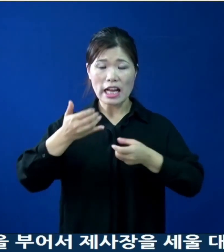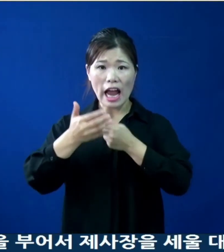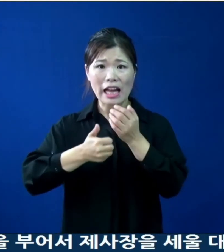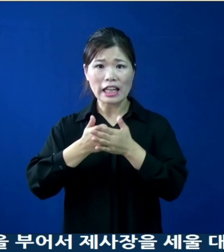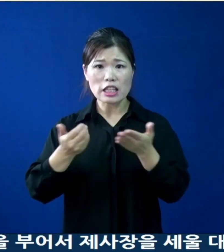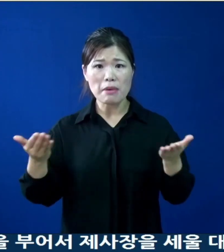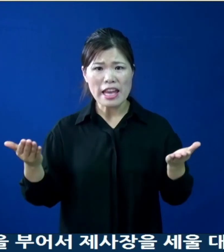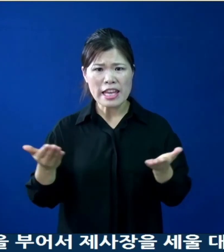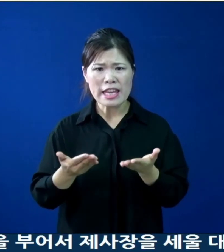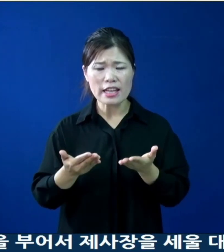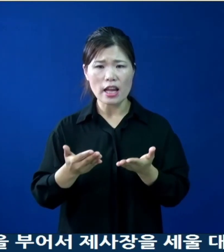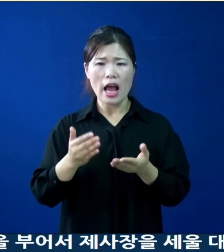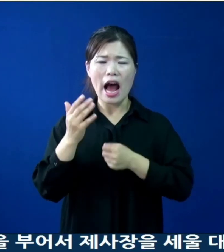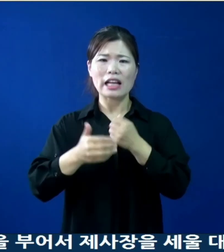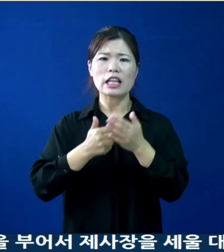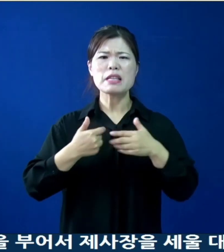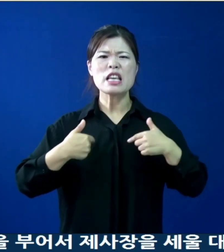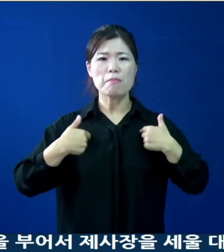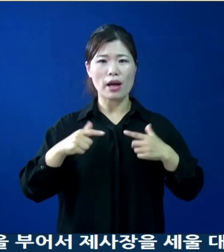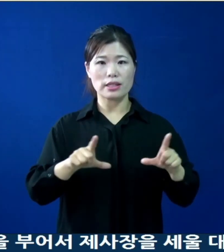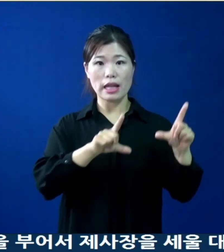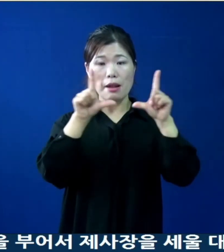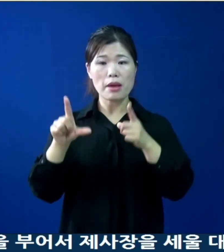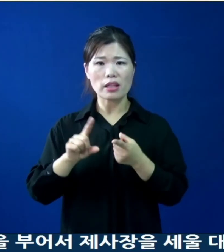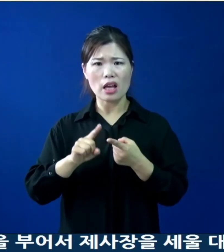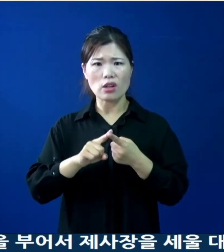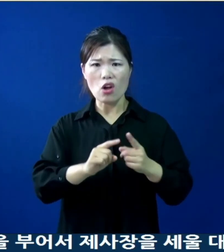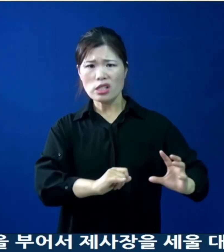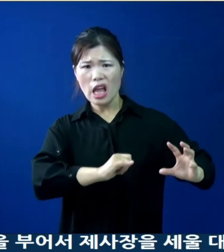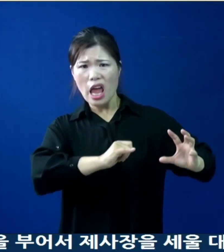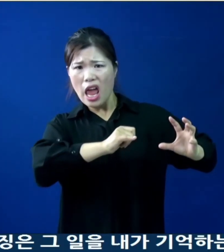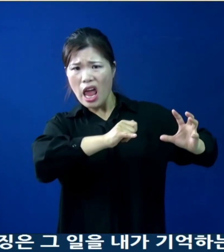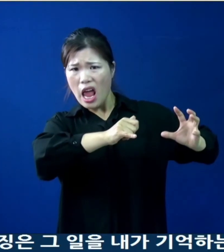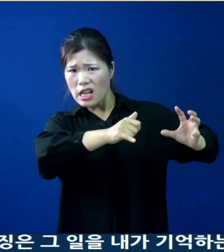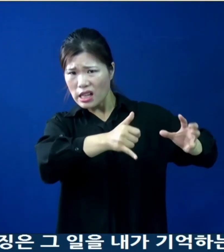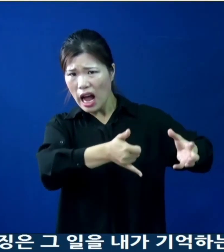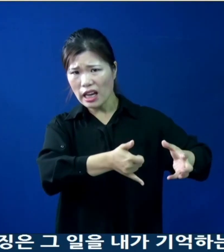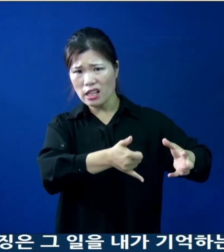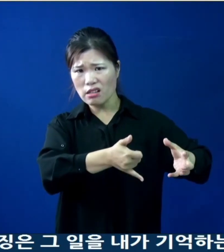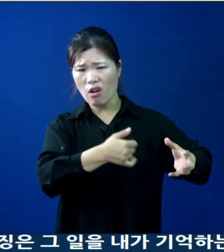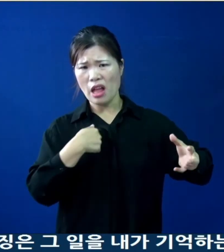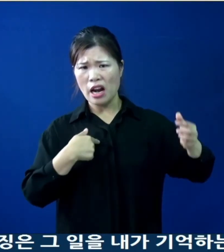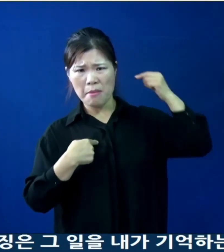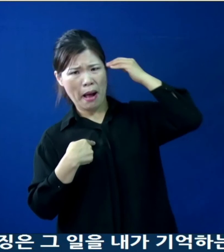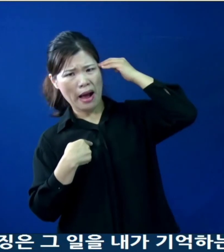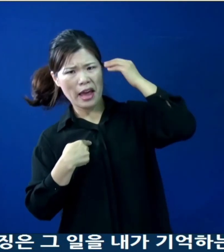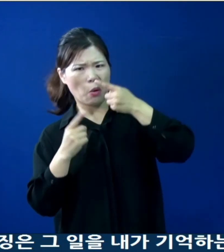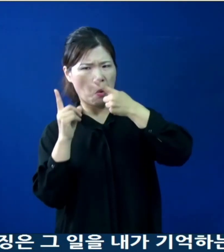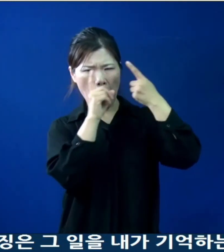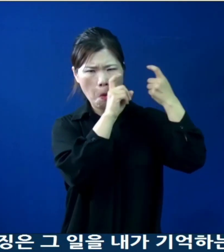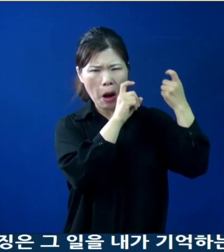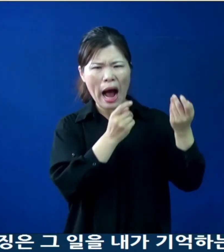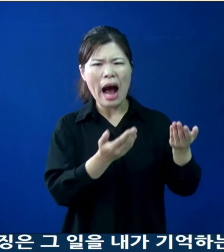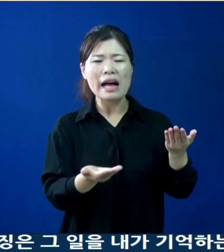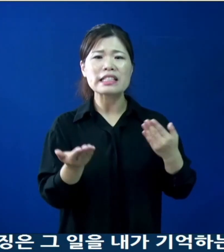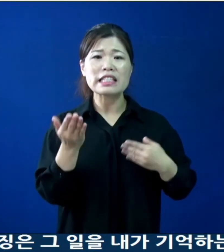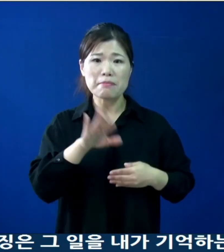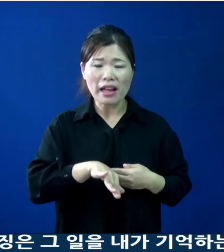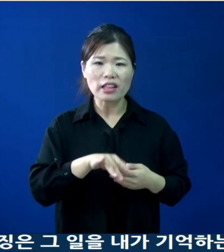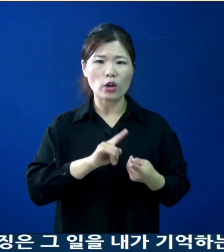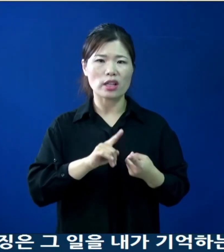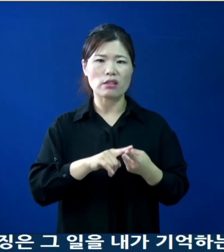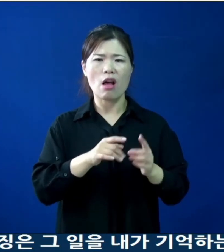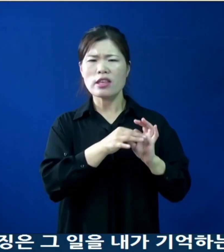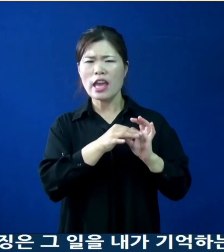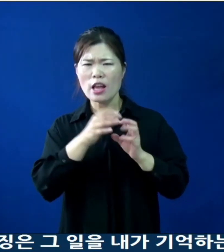이루며 하나님이 기뻐하시는 그 삶을 세상이 아무리 방해하고 유혹한다 할지라도 그 일을 계속할 수